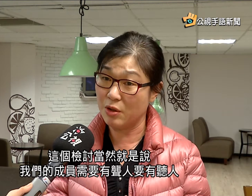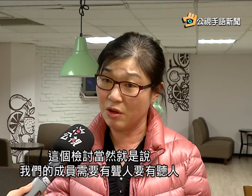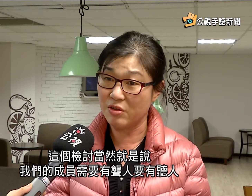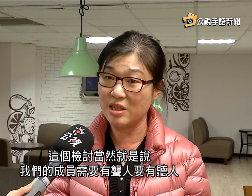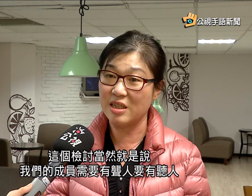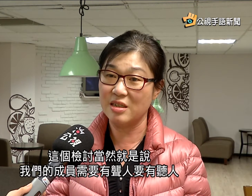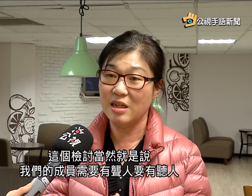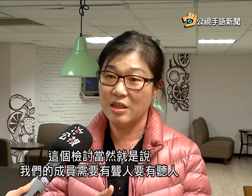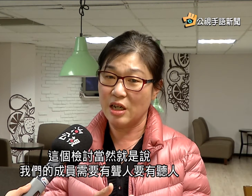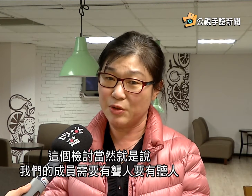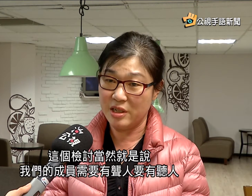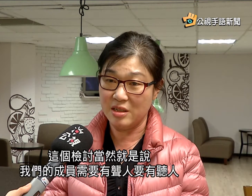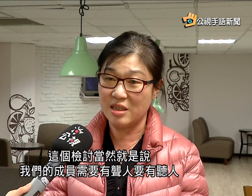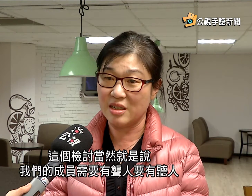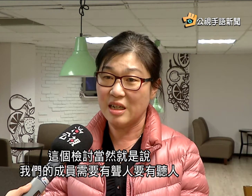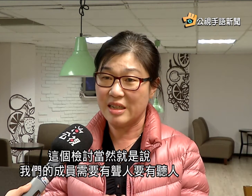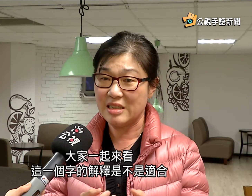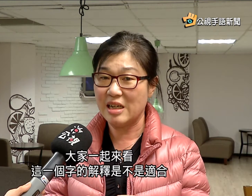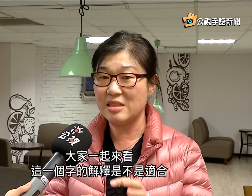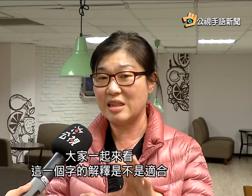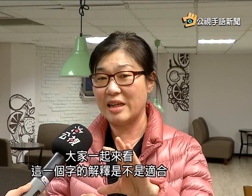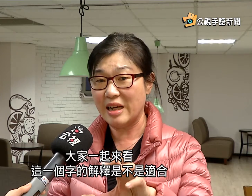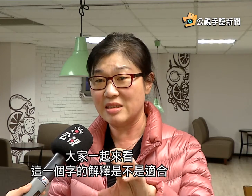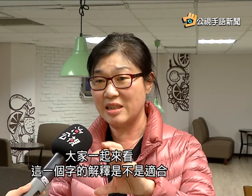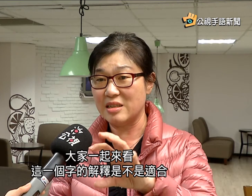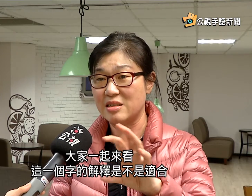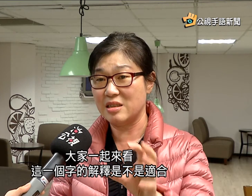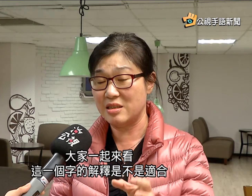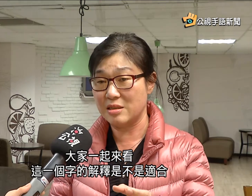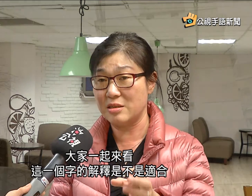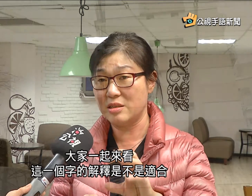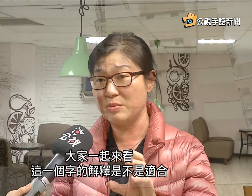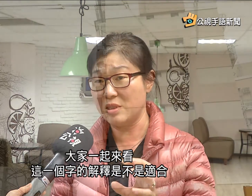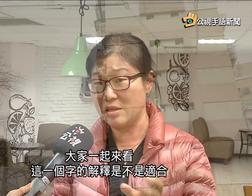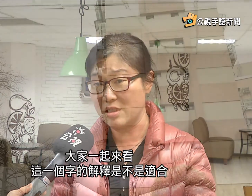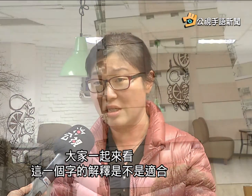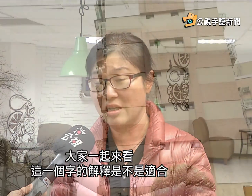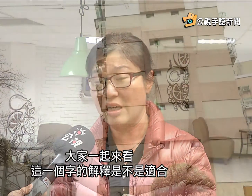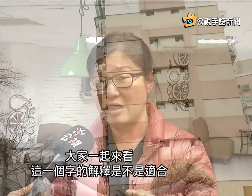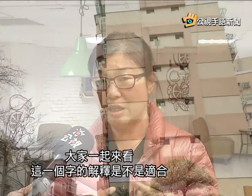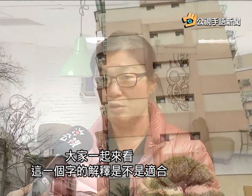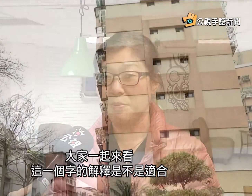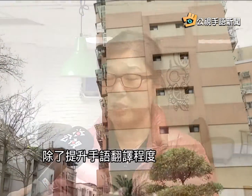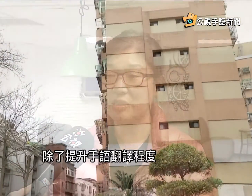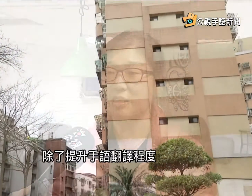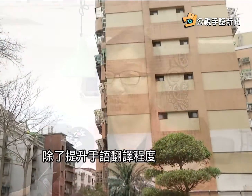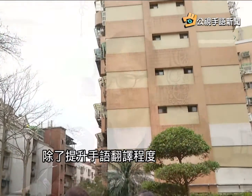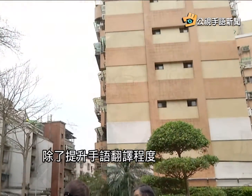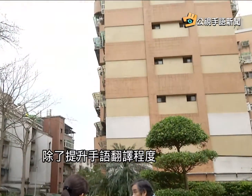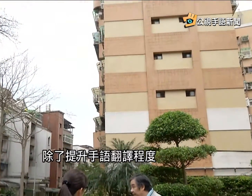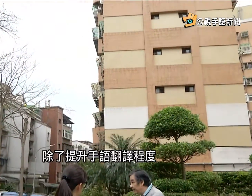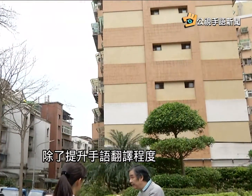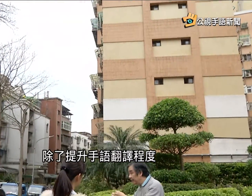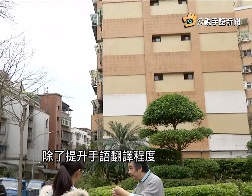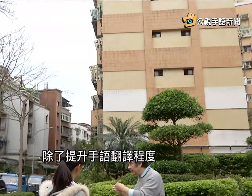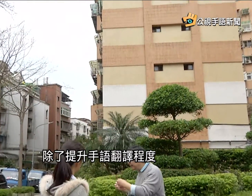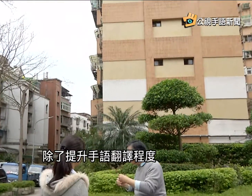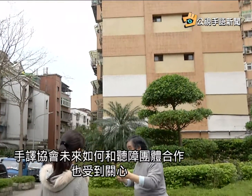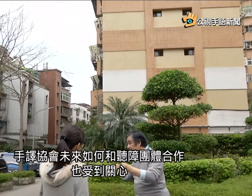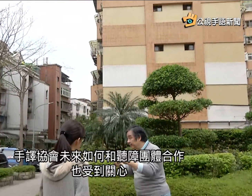聋人，要有听人，大家一起来看这一个字的解释是不是适合。 除了提升手语翻译程度，手译协会